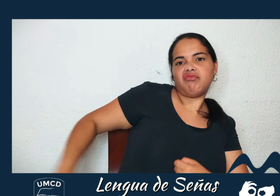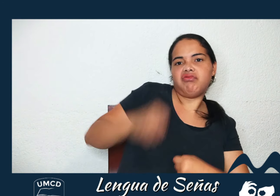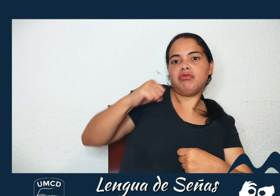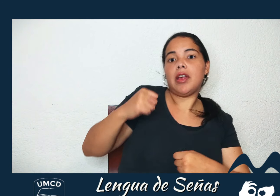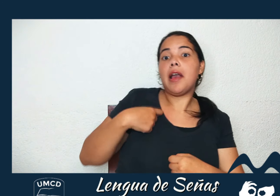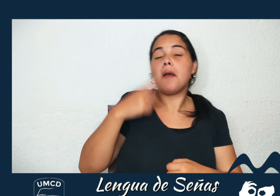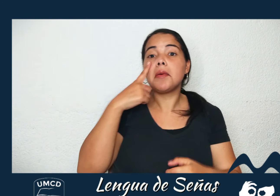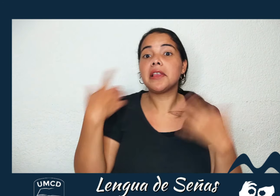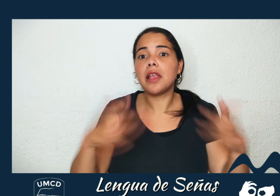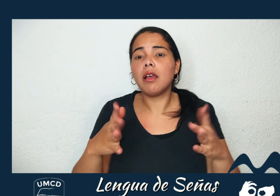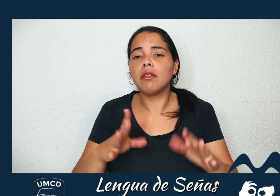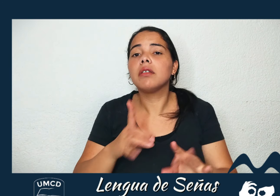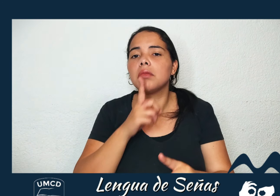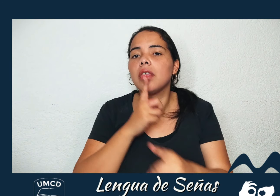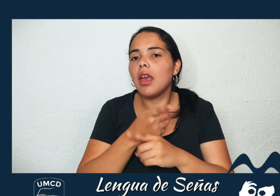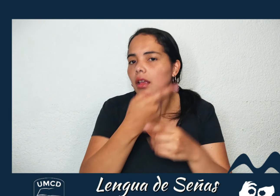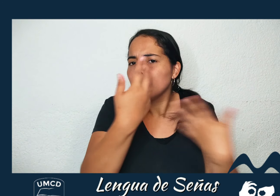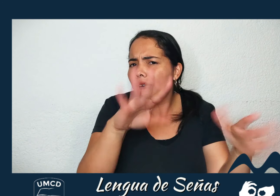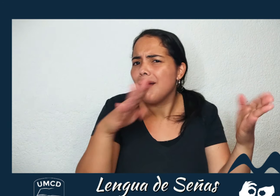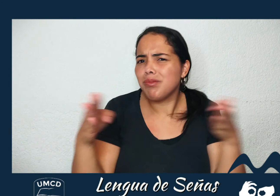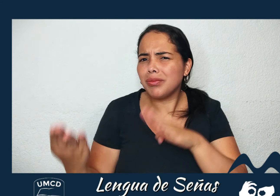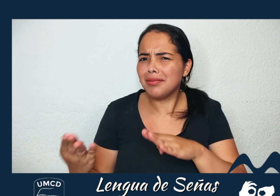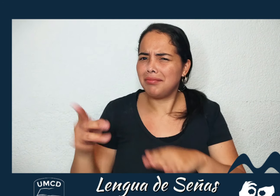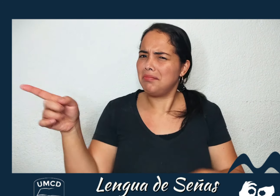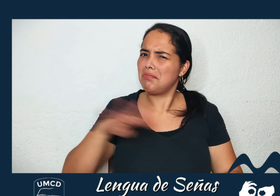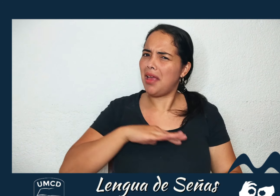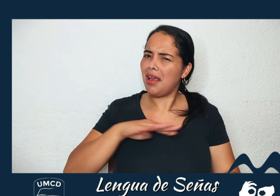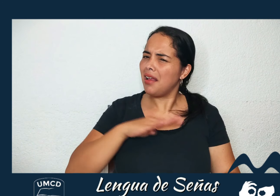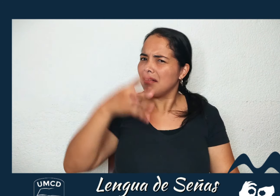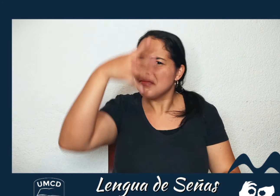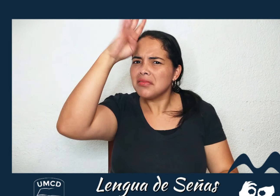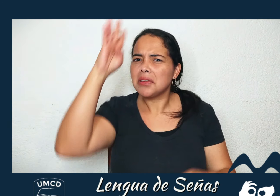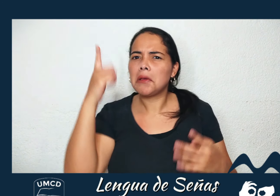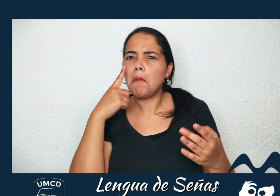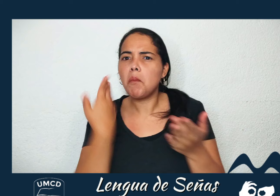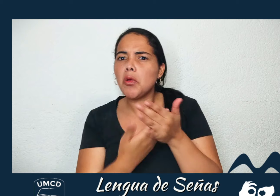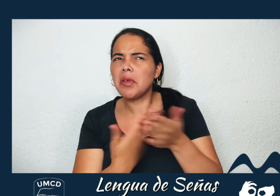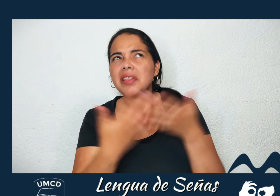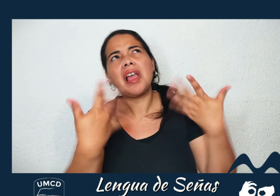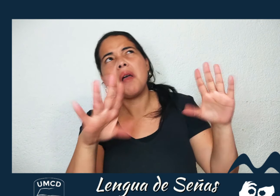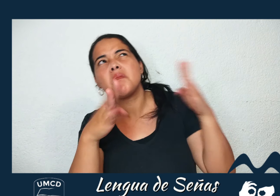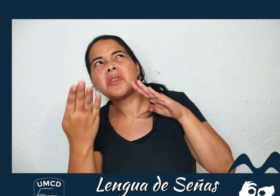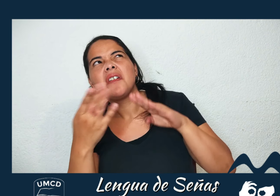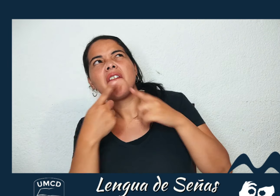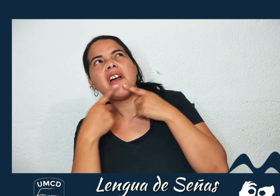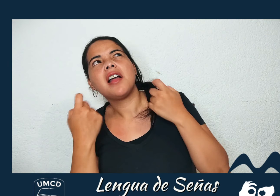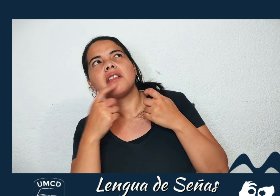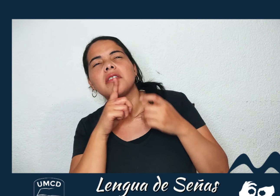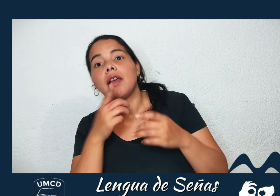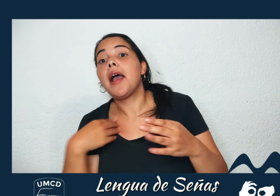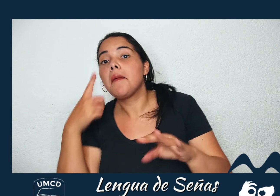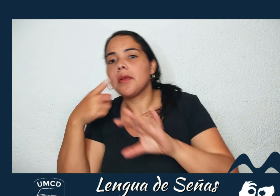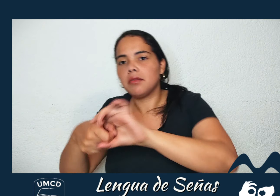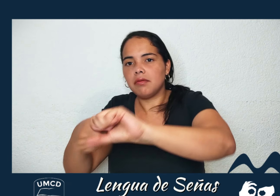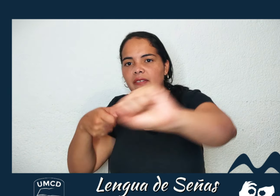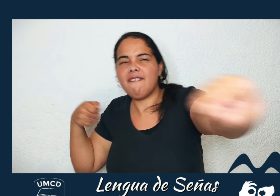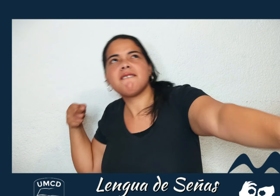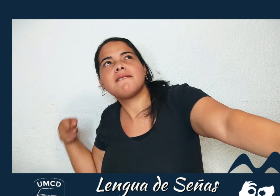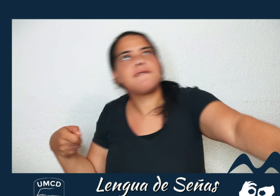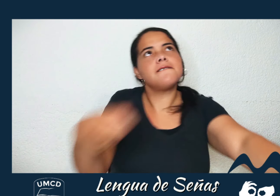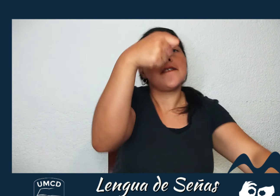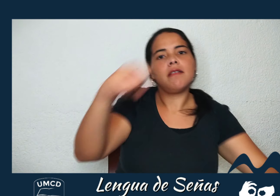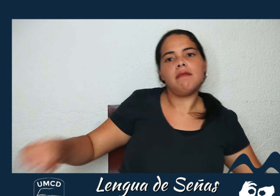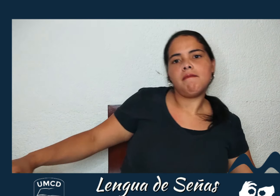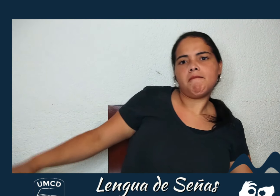su costado. Y todo este cruento dolor y este sufrimiento que él y su cuerpo